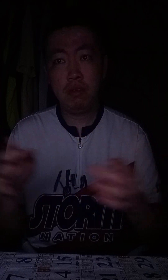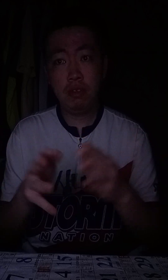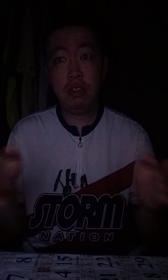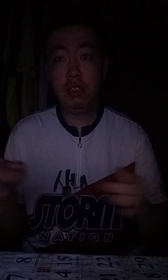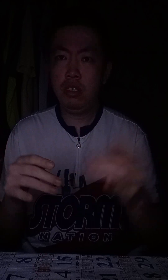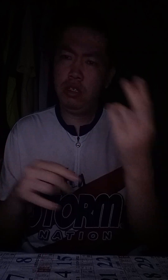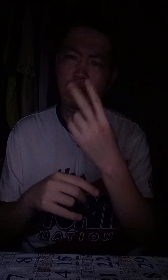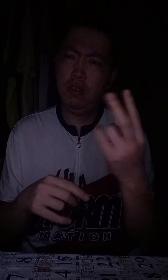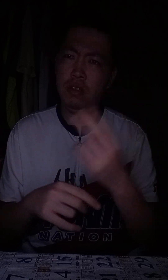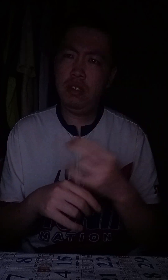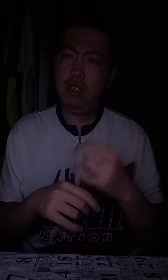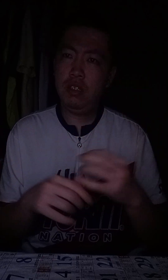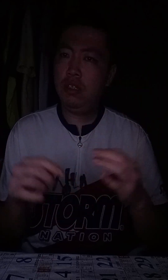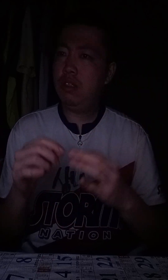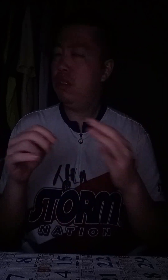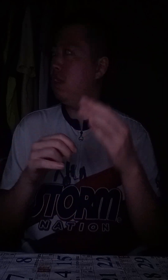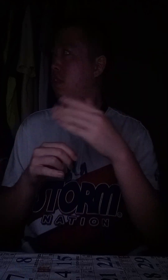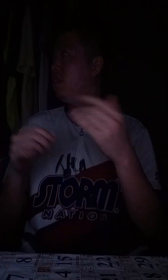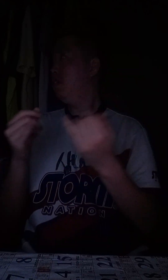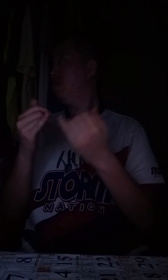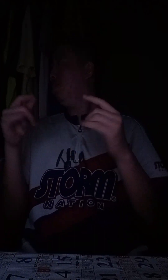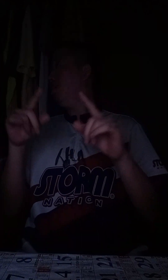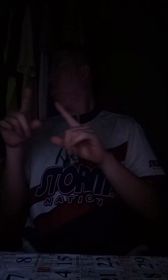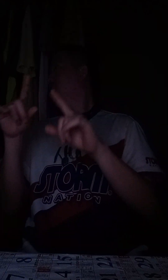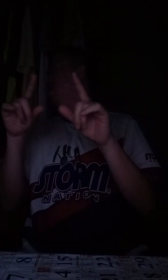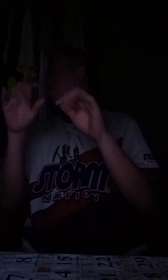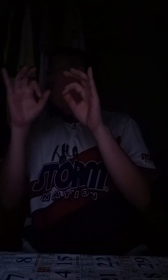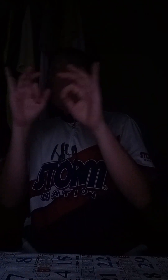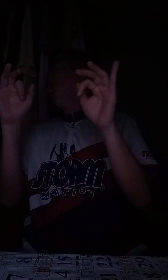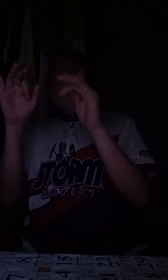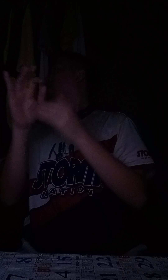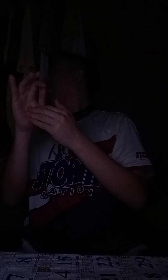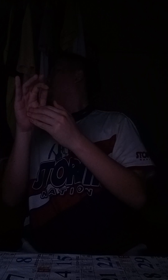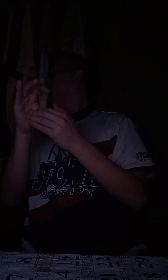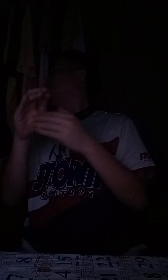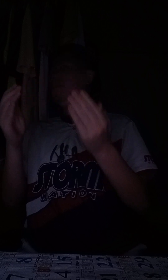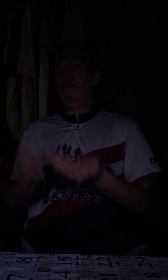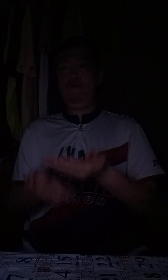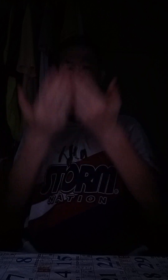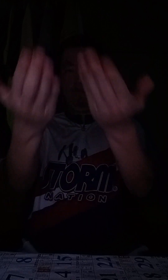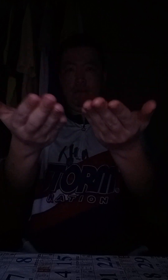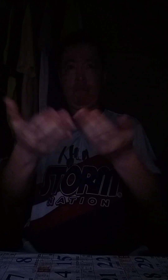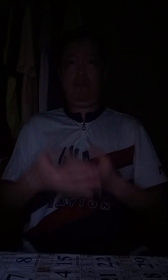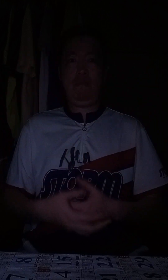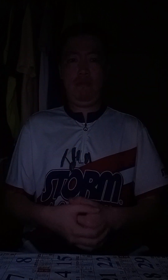안 돼서 같은 사고가 얼마든지 재발될 수 있다고 합니다. 황현규 기자가 취재했습니다.